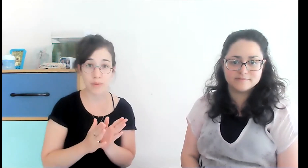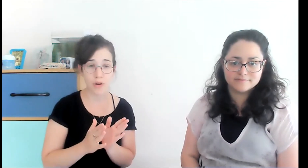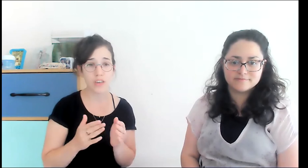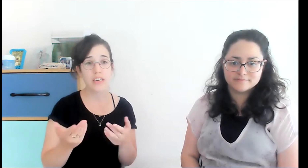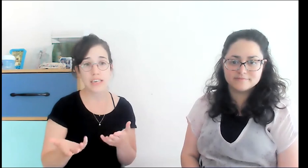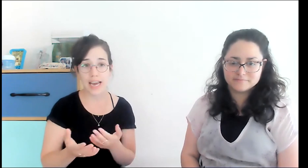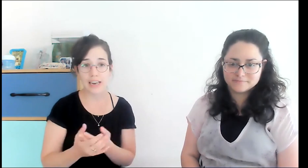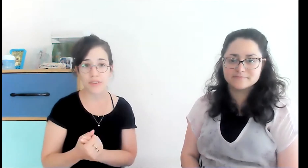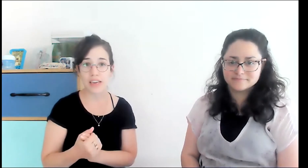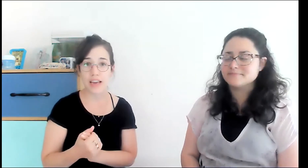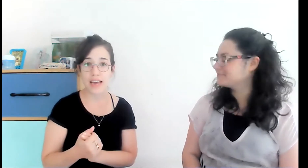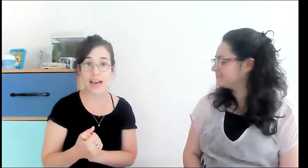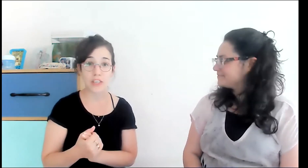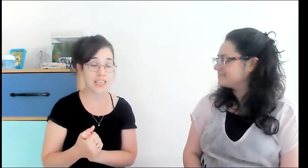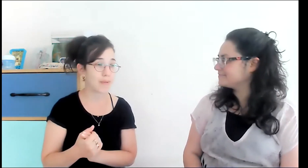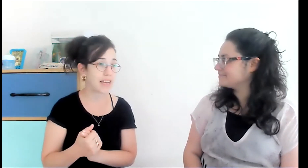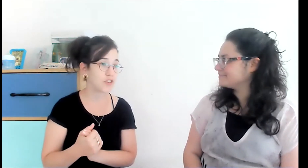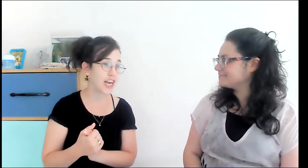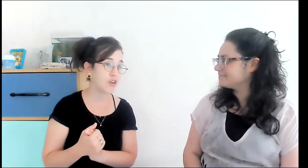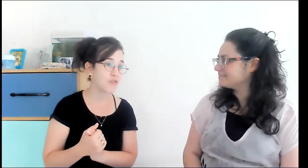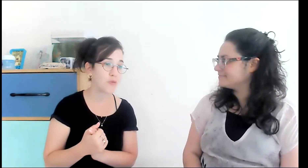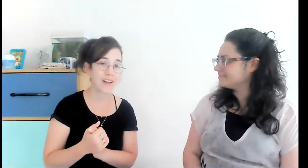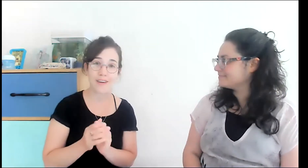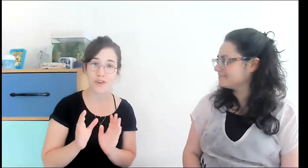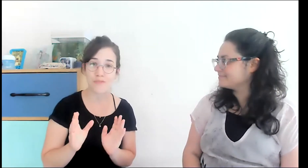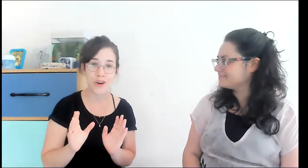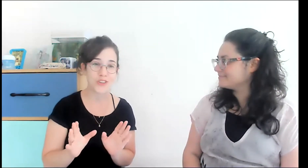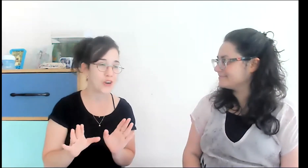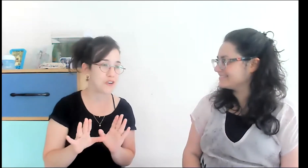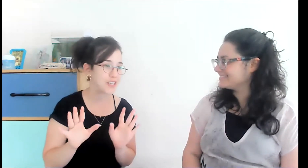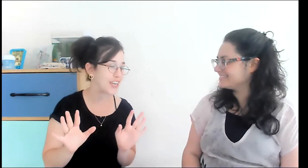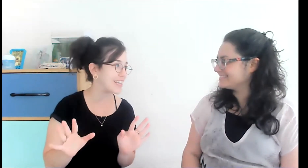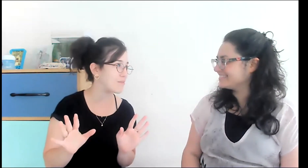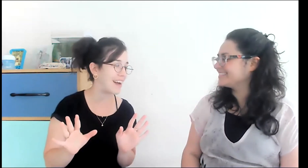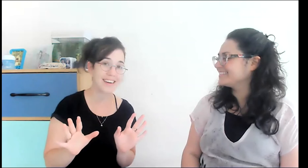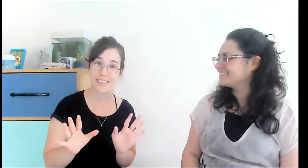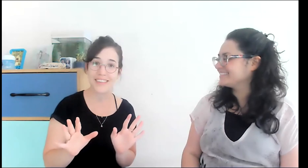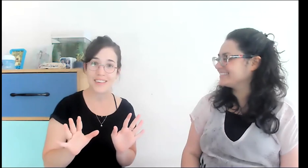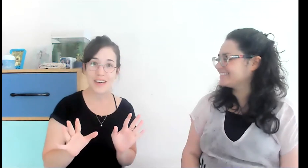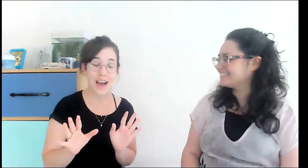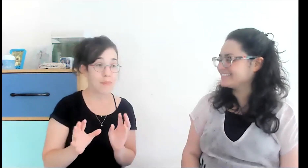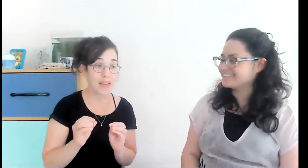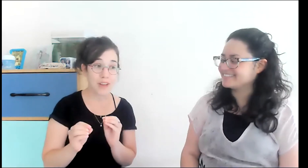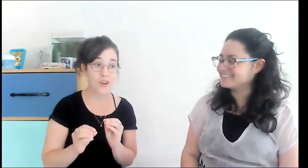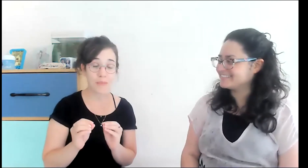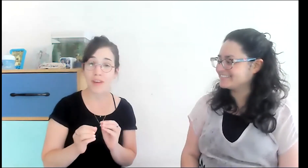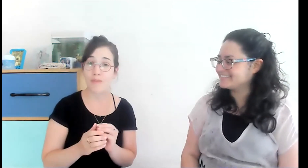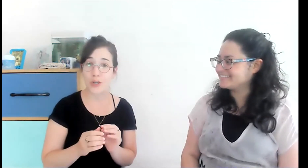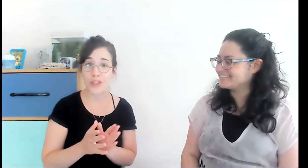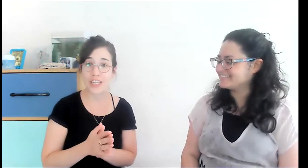ופזמון, נראה לפי כמה שהזמן יאפשר לנו, ואנחנו מקוות מאוד שהכל יהיה שקט ב-40 דקות, 45 דקות האלה שיש